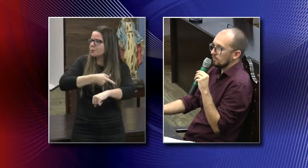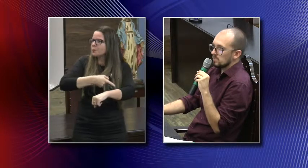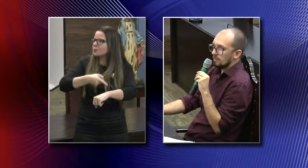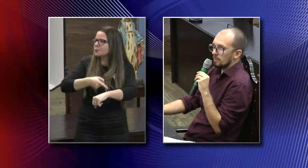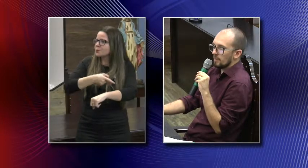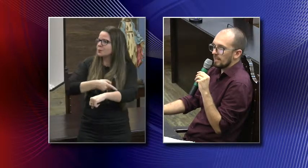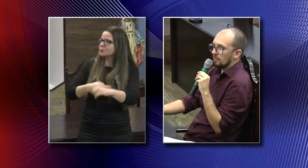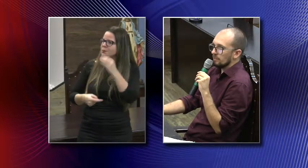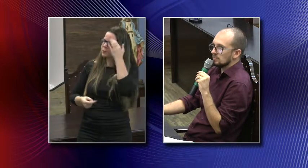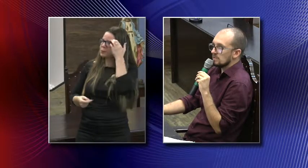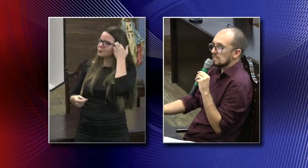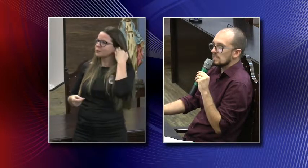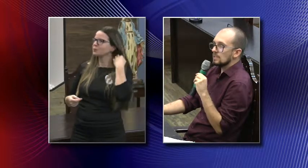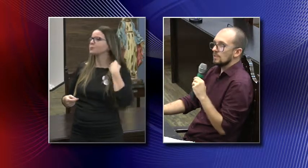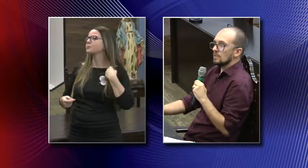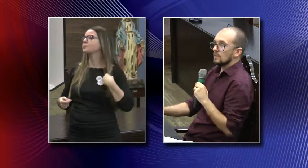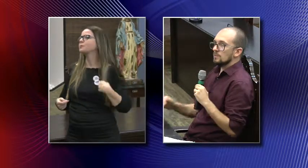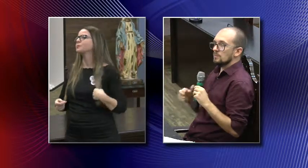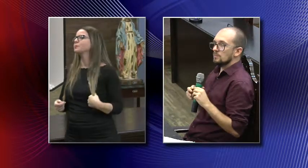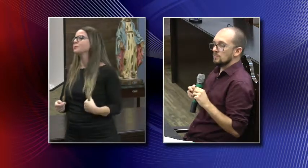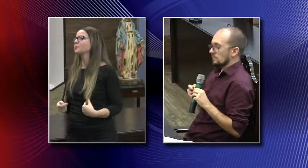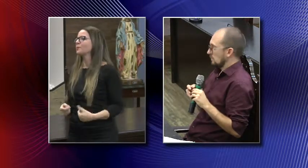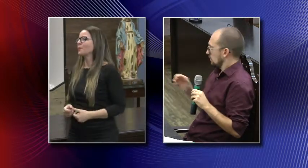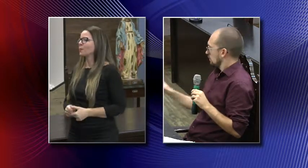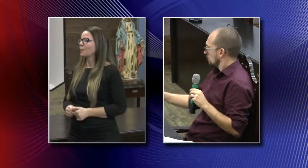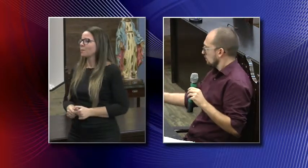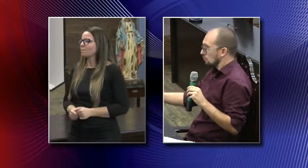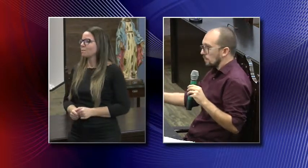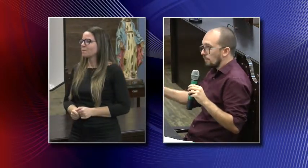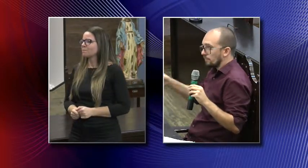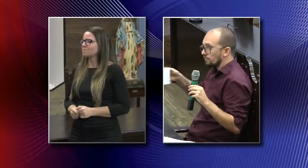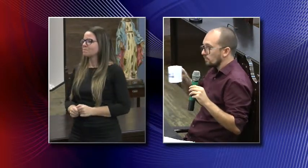Eu quero mostrar minha bengala para vocês.